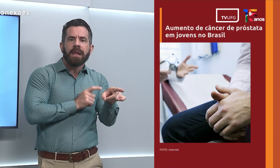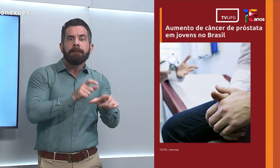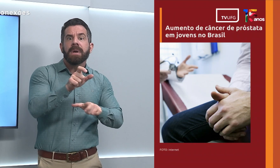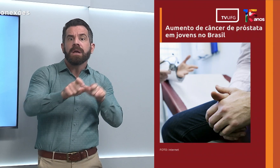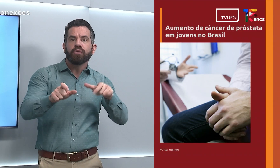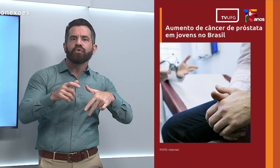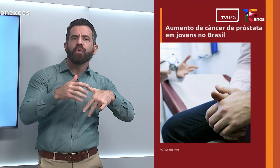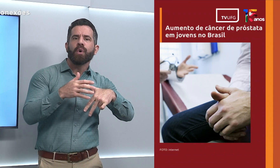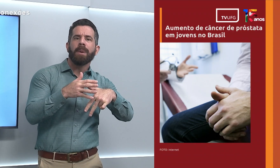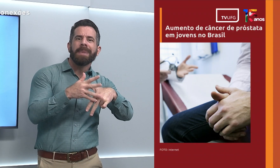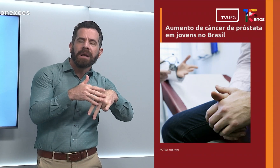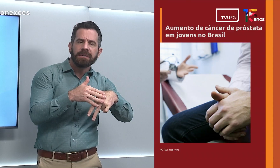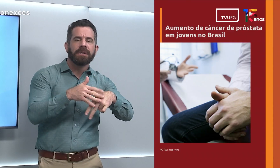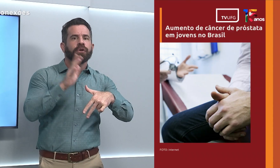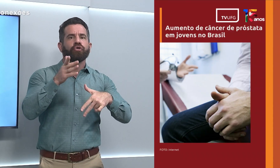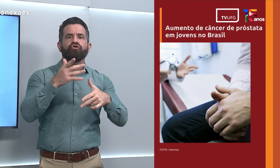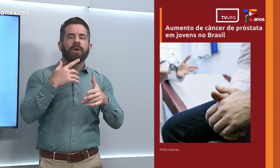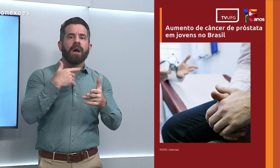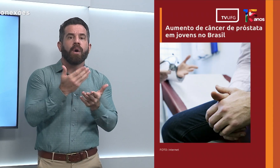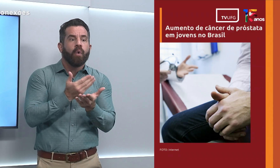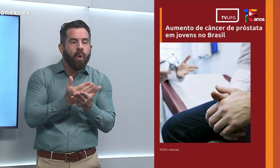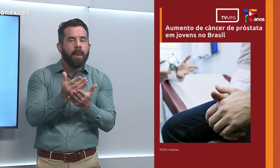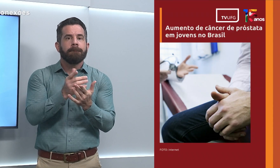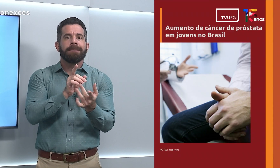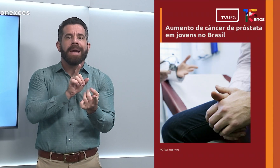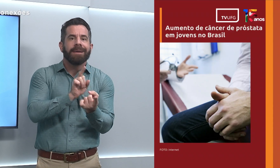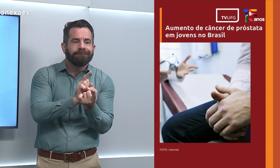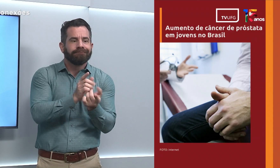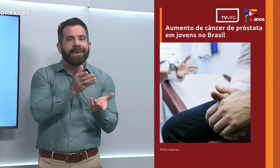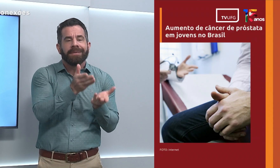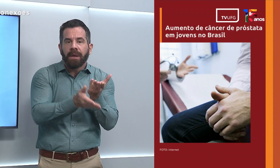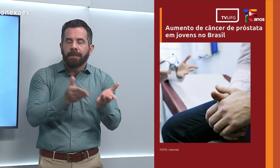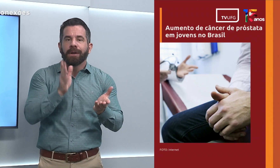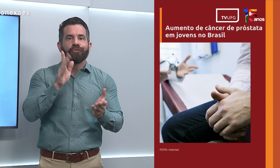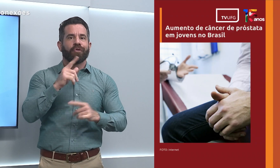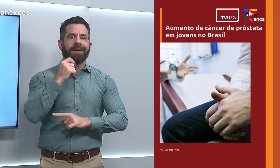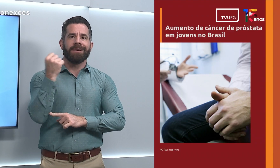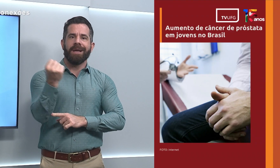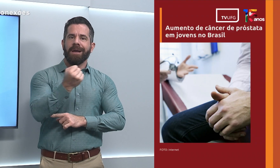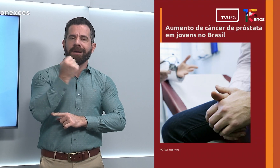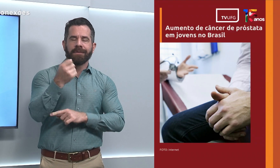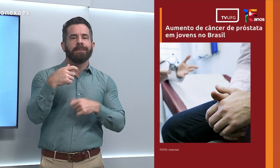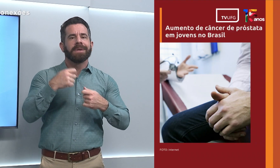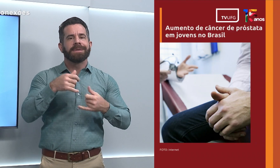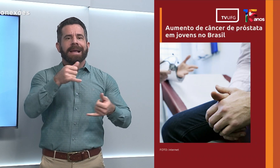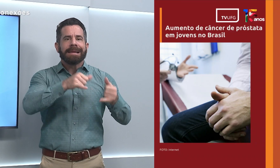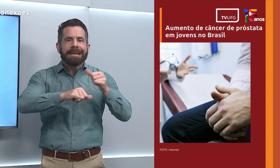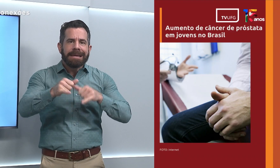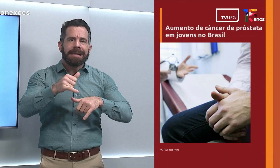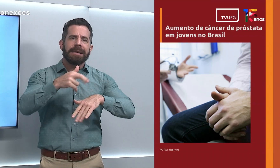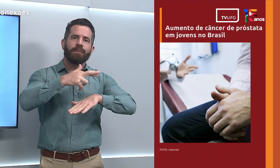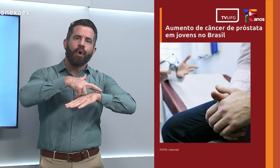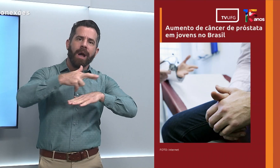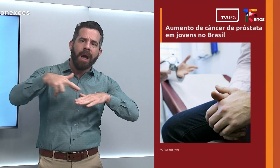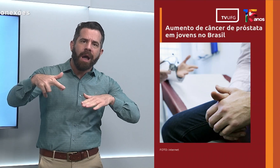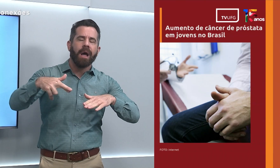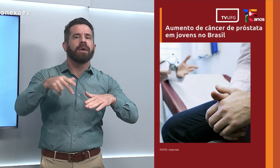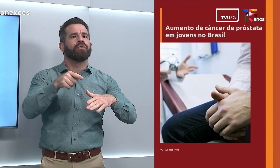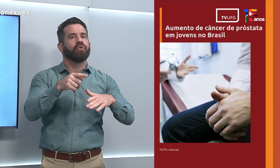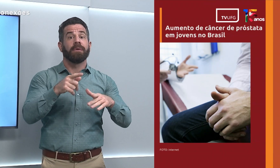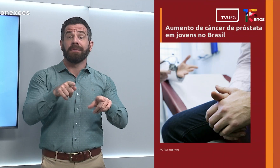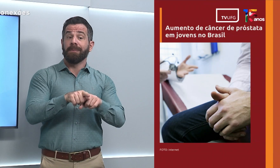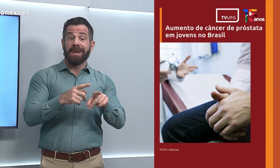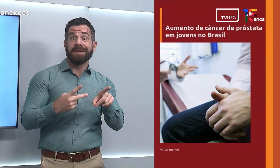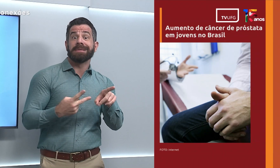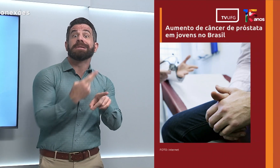tratamento num estágio mais avançado, quando é preciso fazer quimioterapia, radioterapia ou cirurgia. Bom, e